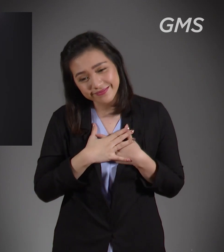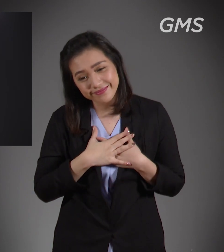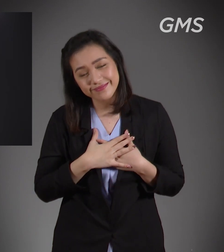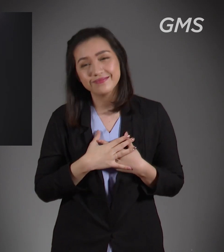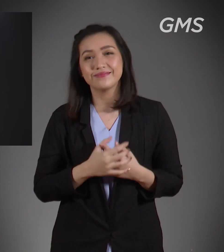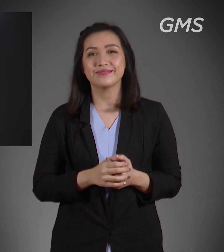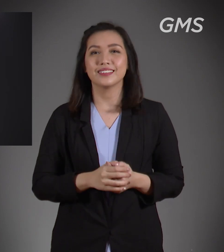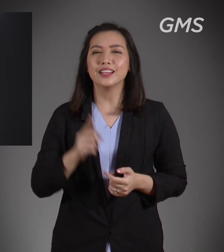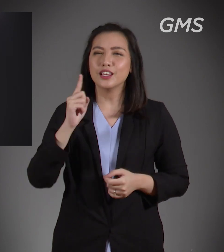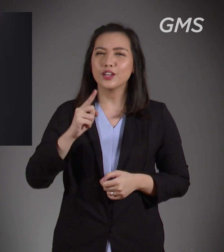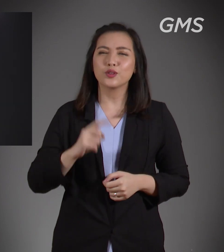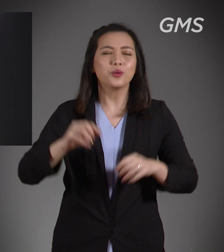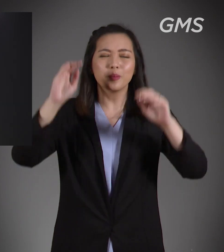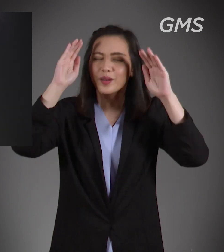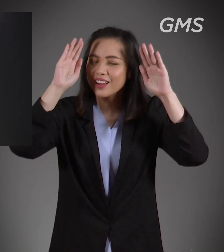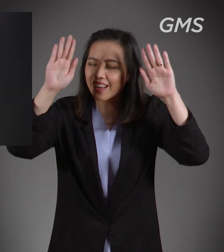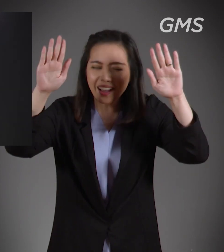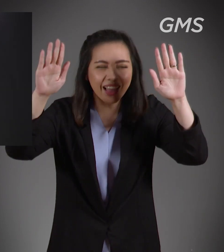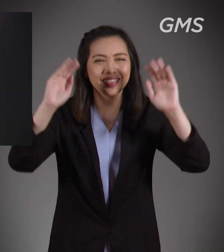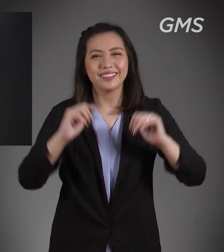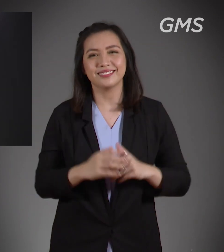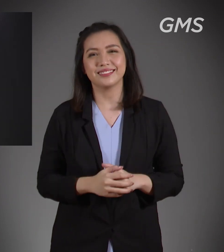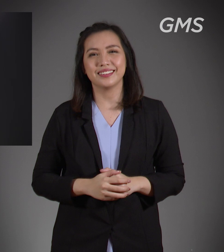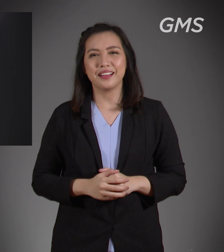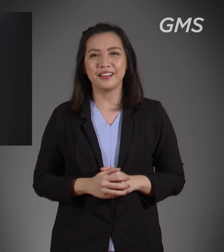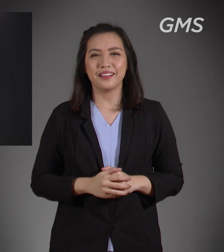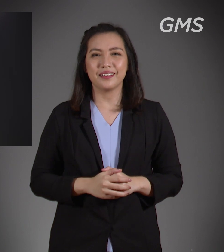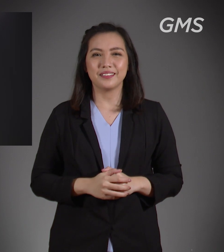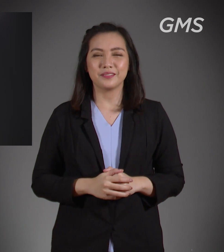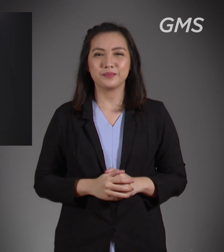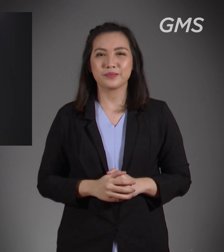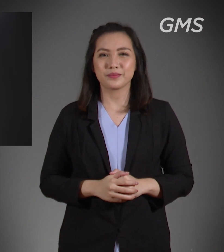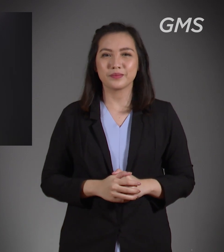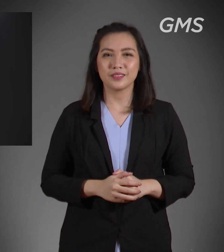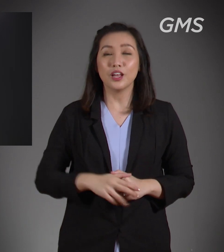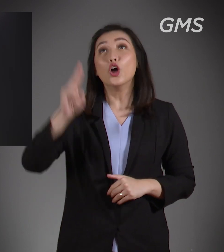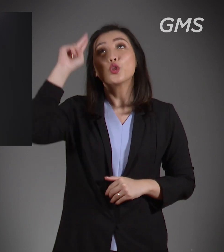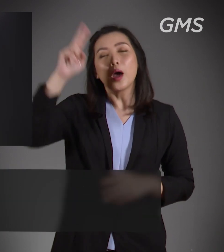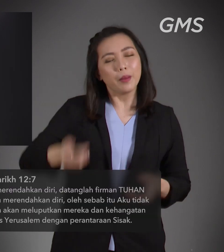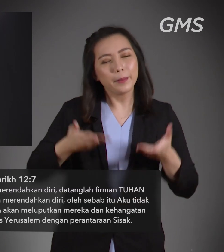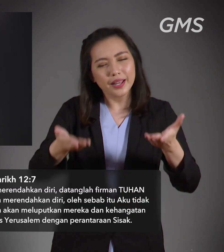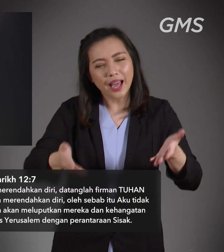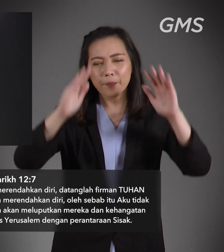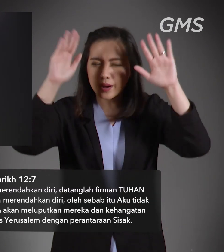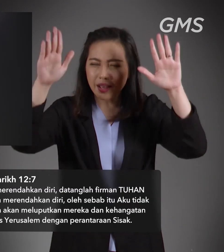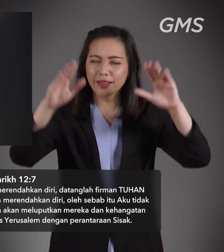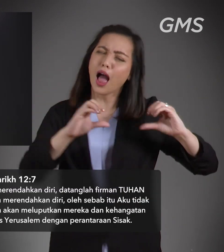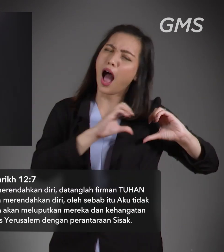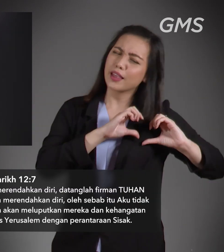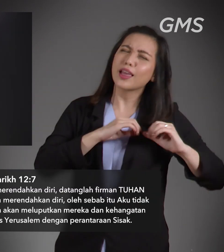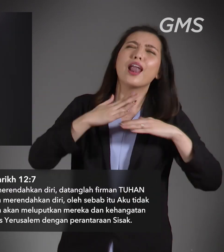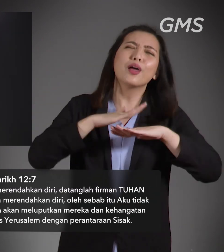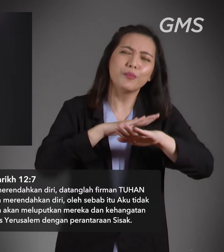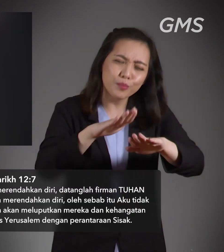that's gracious. Dia menemukan Allah yang berkasih karunia di ayat yang ke-7. Ketika Tuhan melihat bahwa mereka